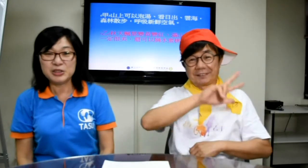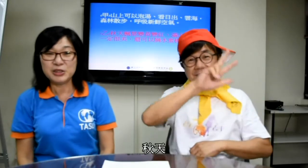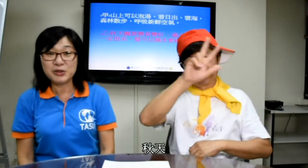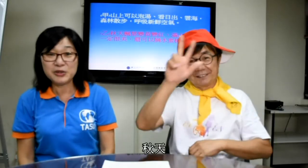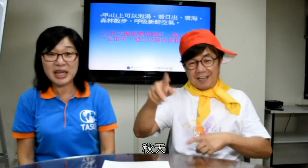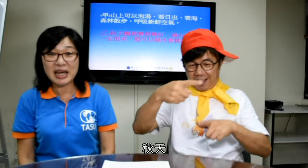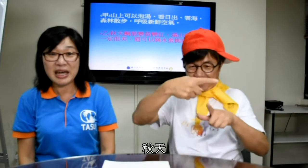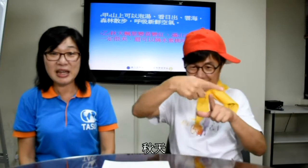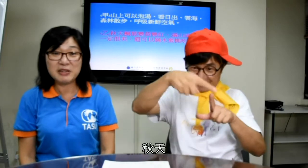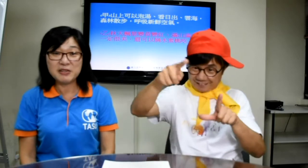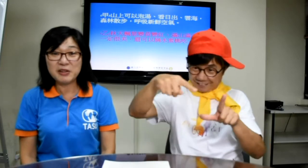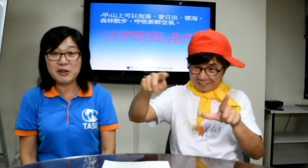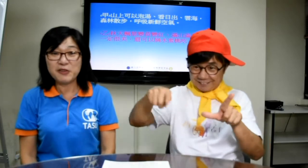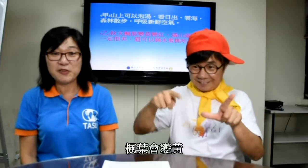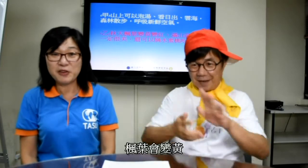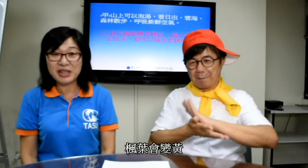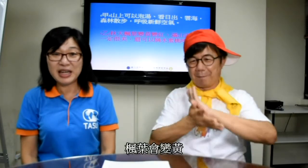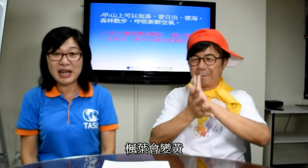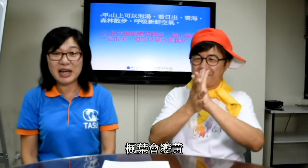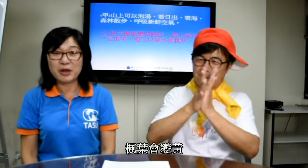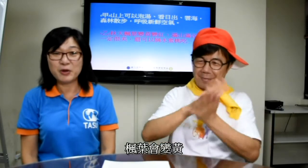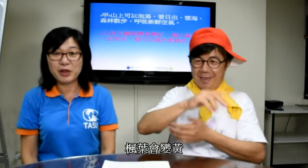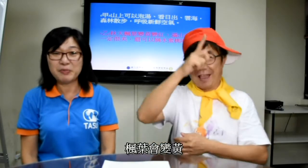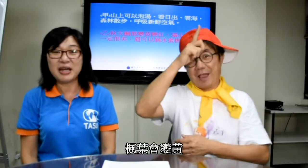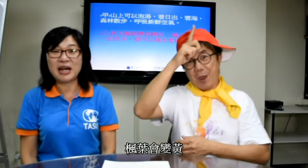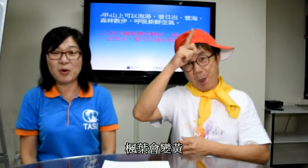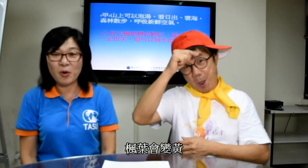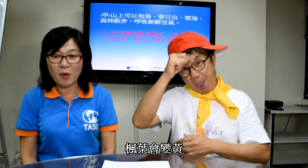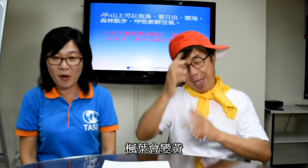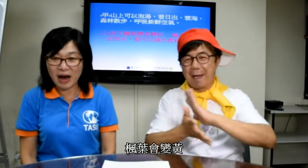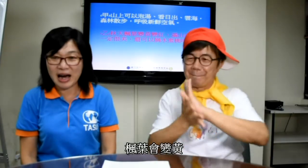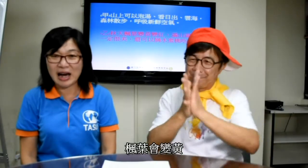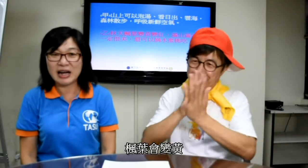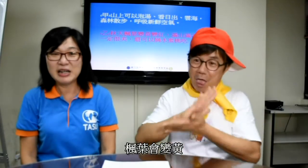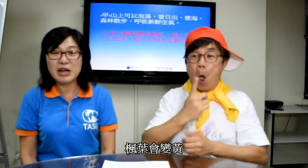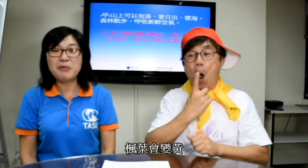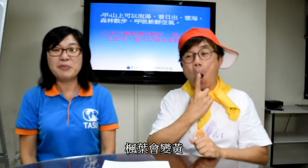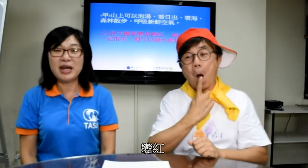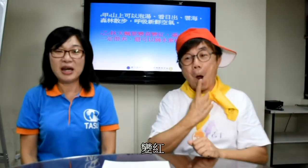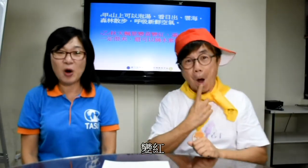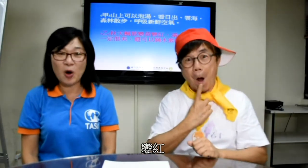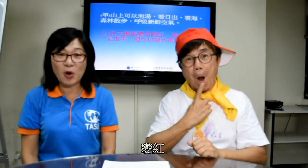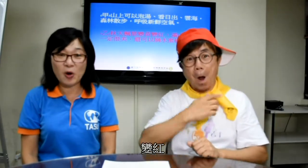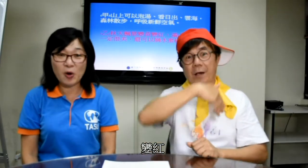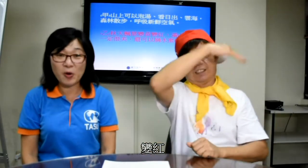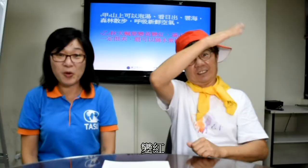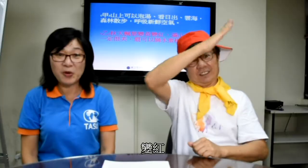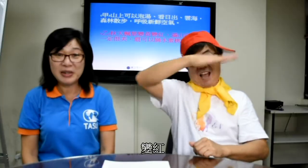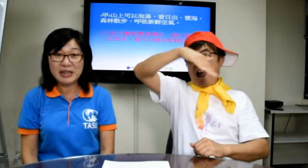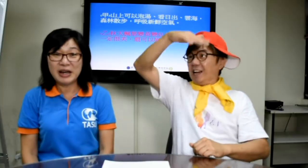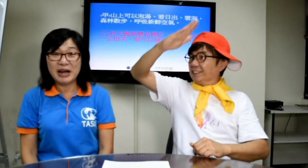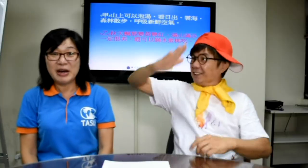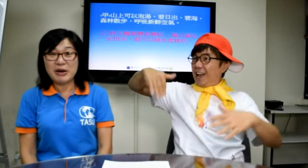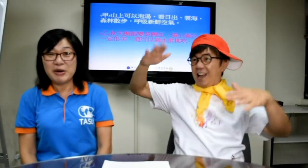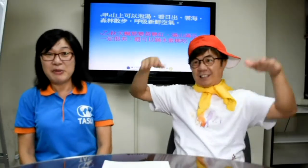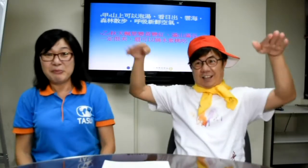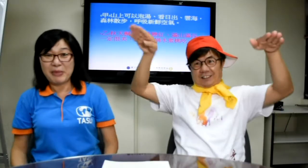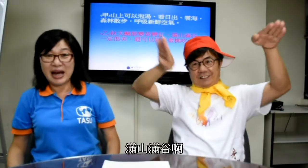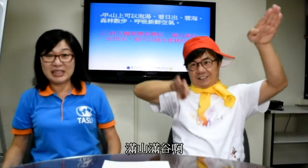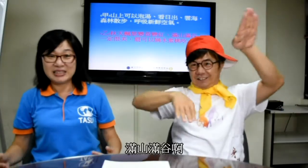秋天，枫叶会变黄，变红，满